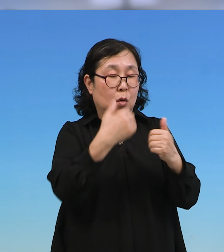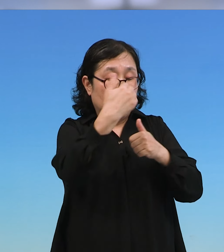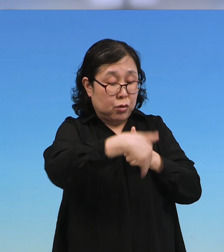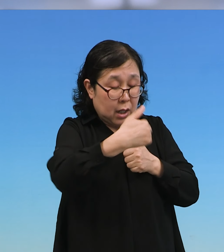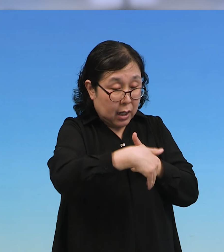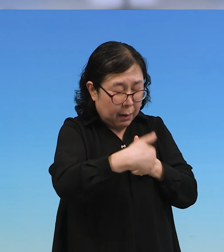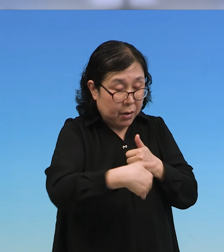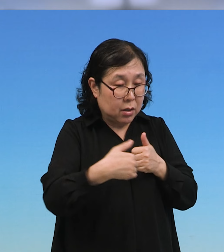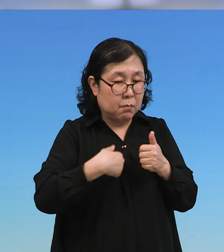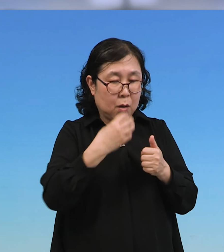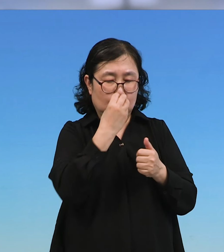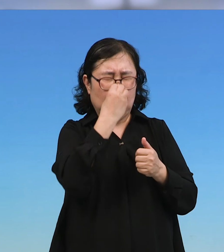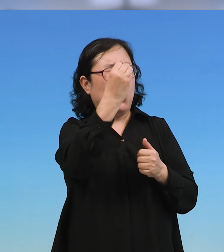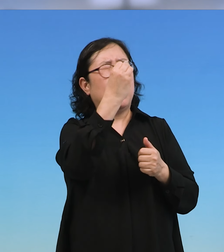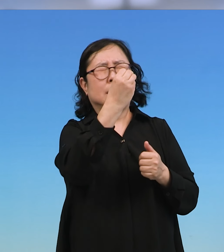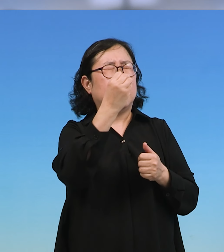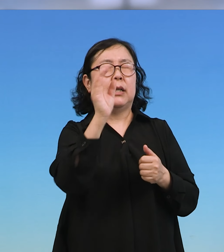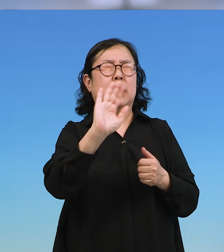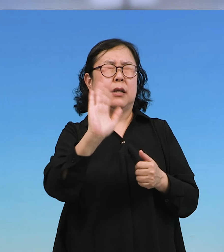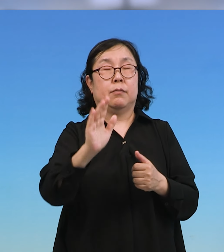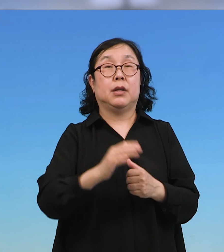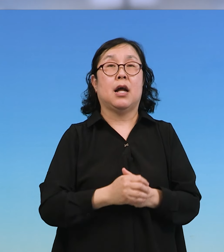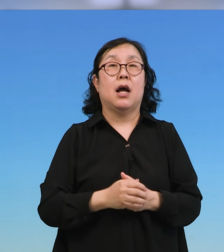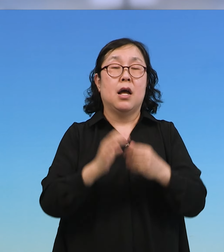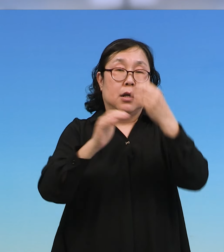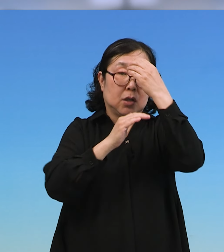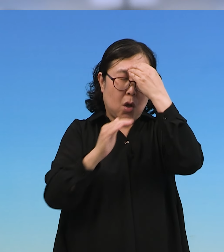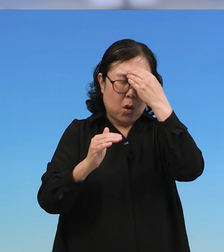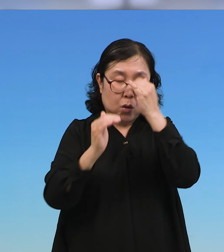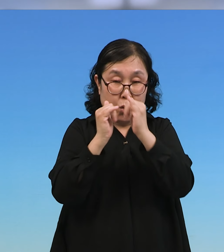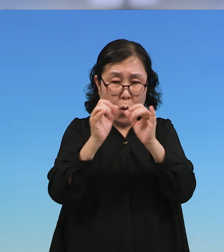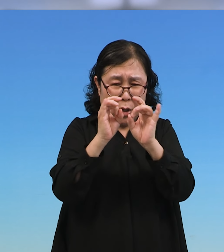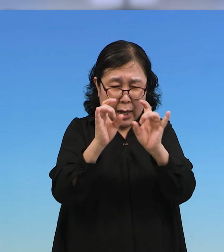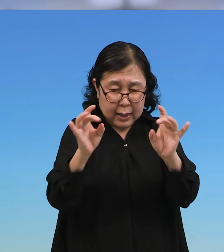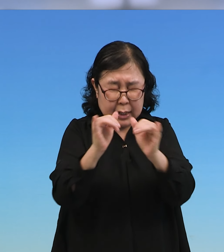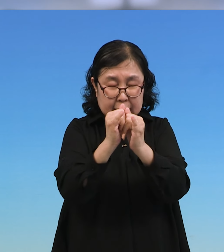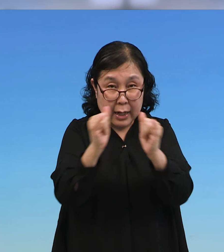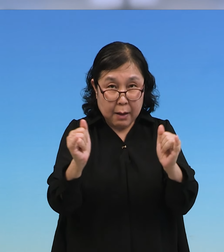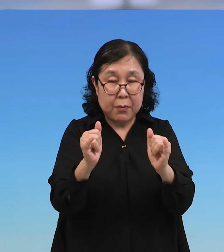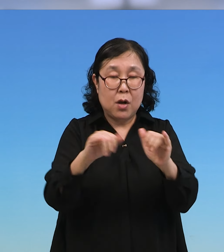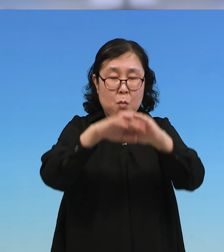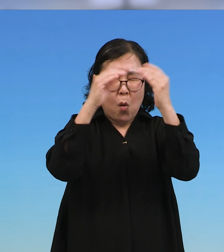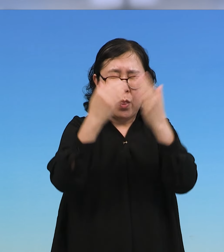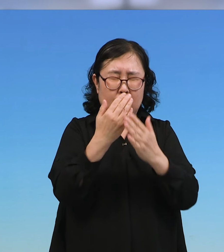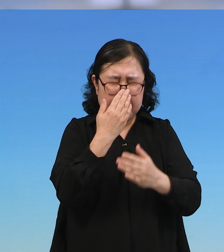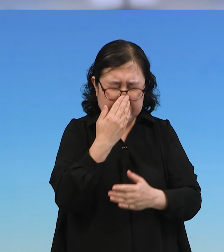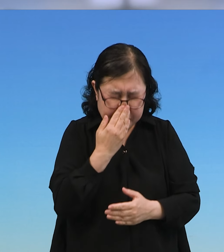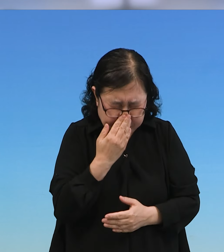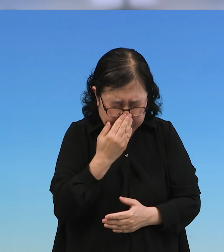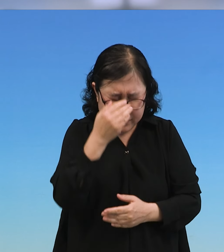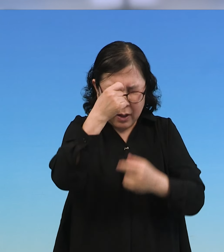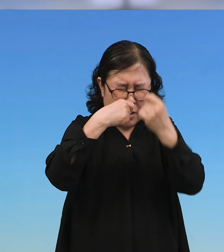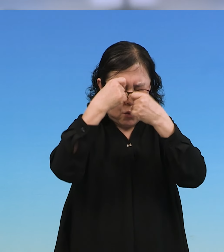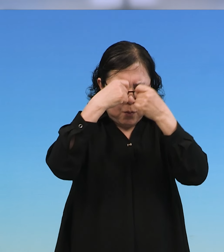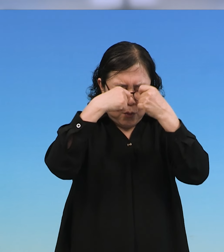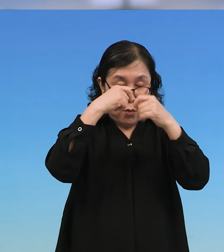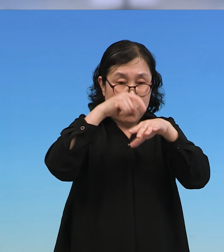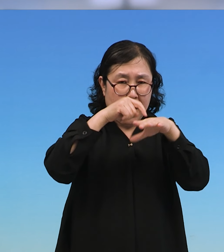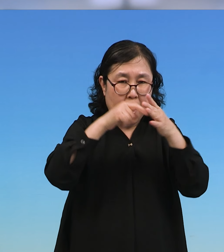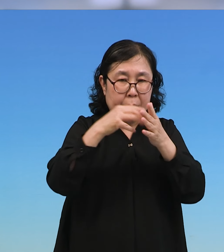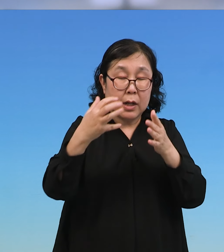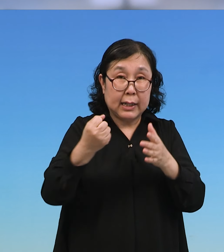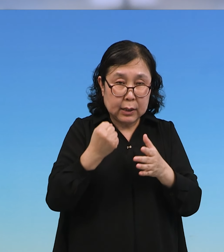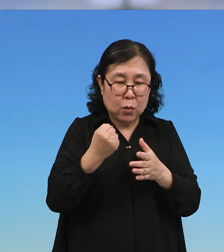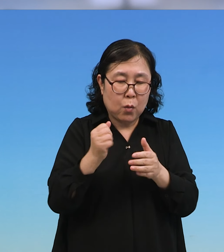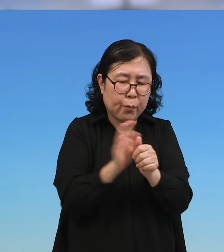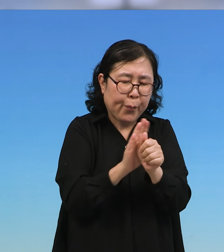거예요. 성도들 한 사람 한 사람을 어떻게 해요? 모든 겸손과 눈물로.